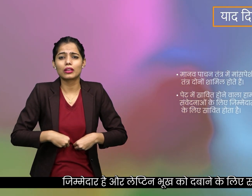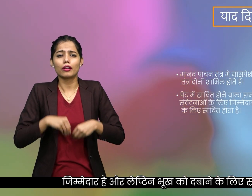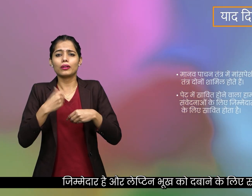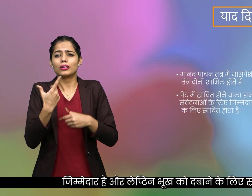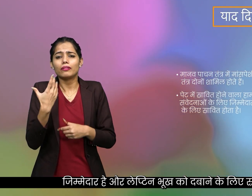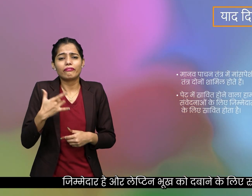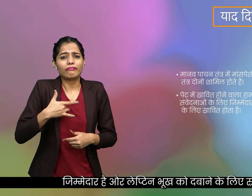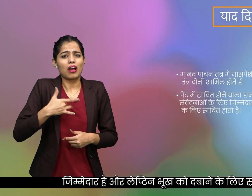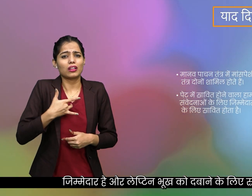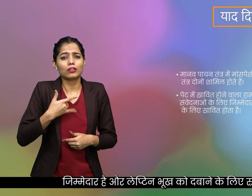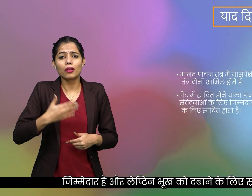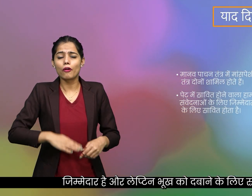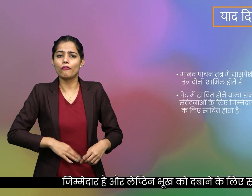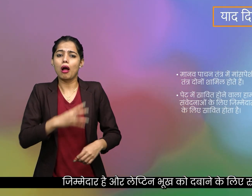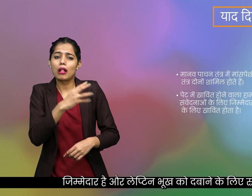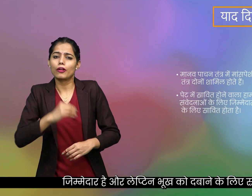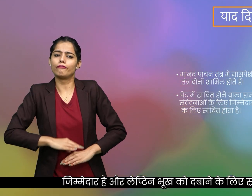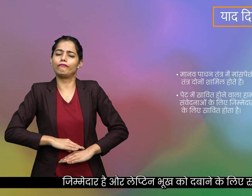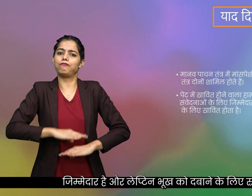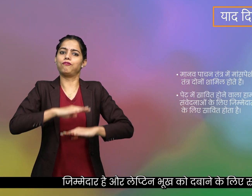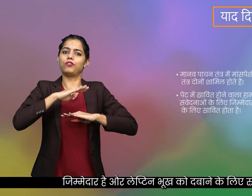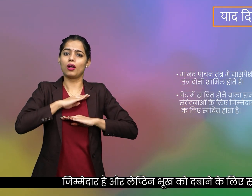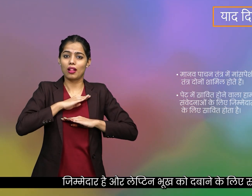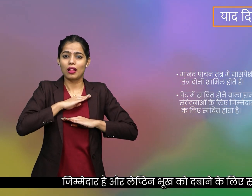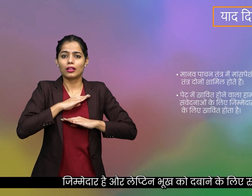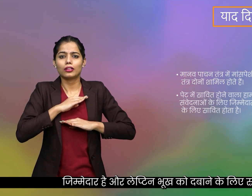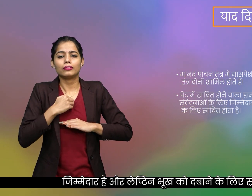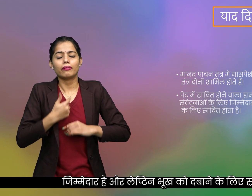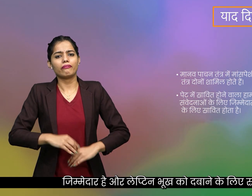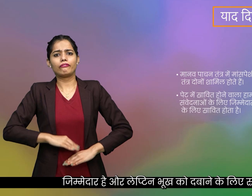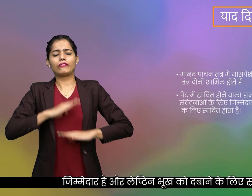को दबाने के लिए स्रावित होता है।